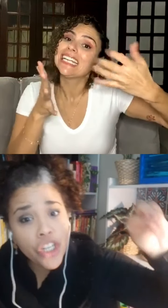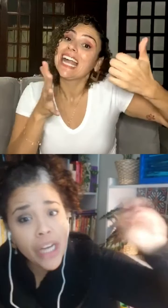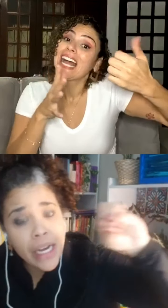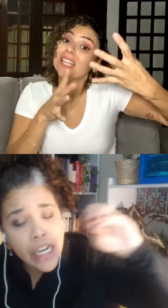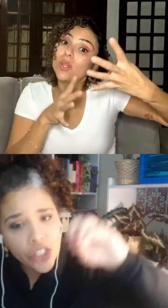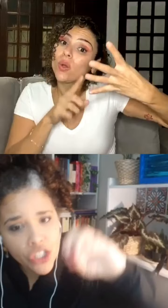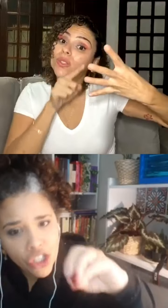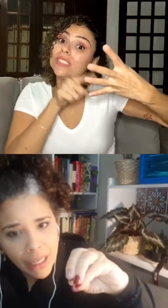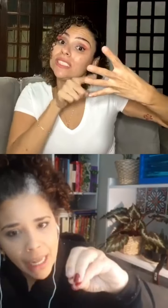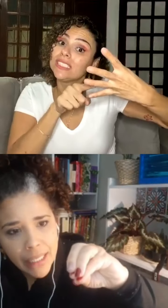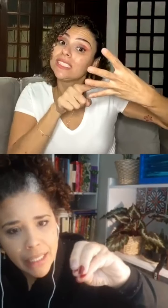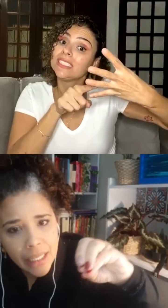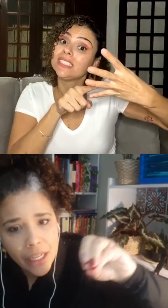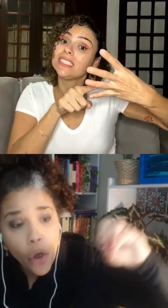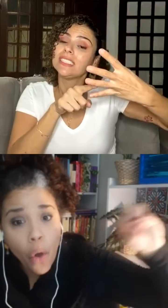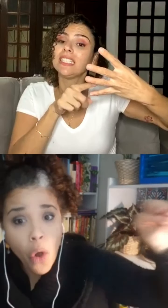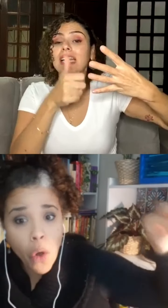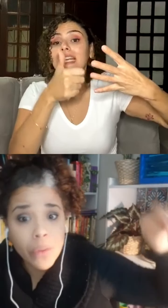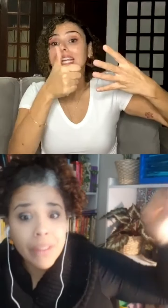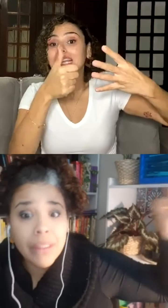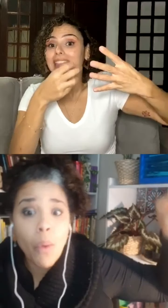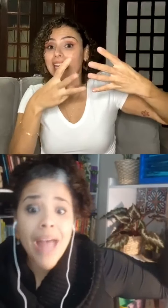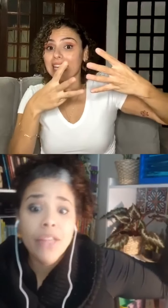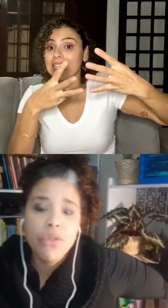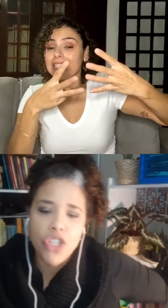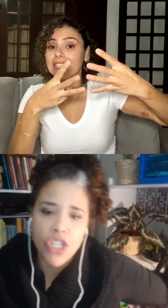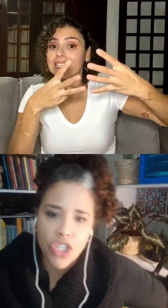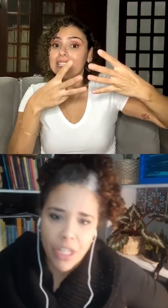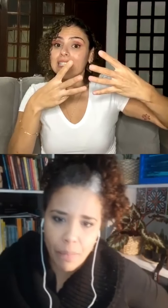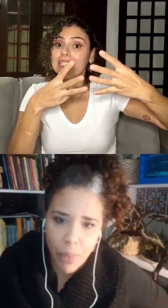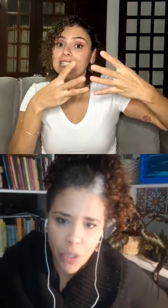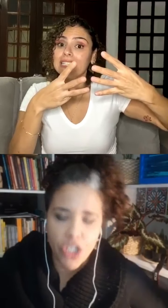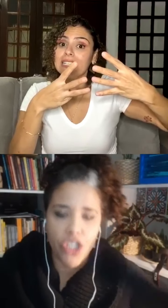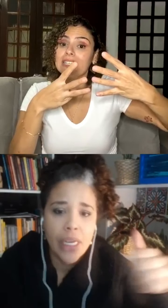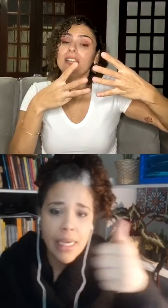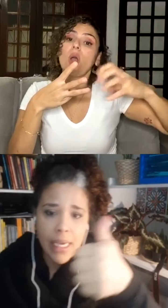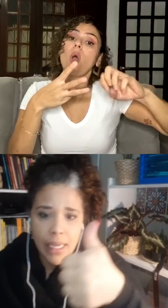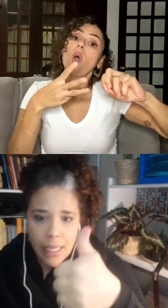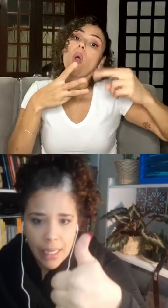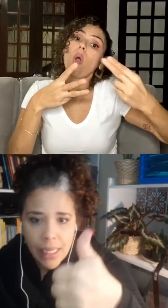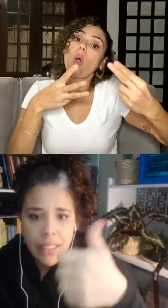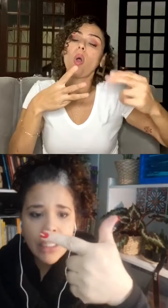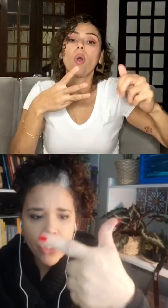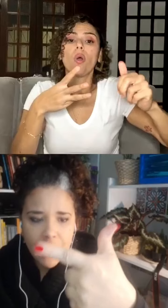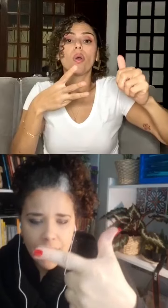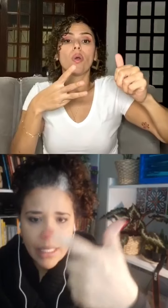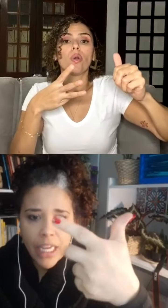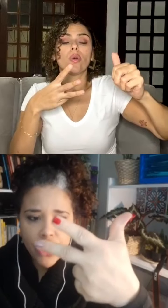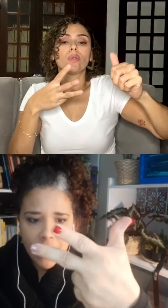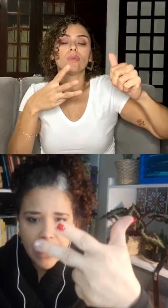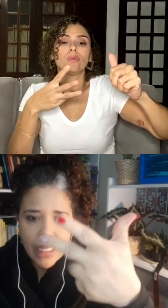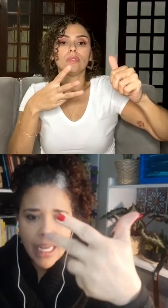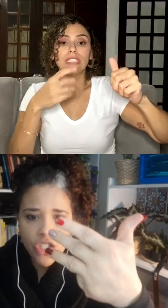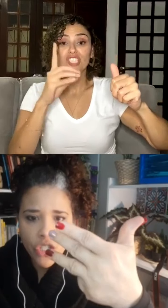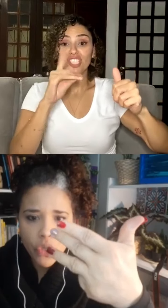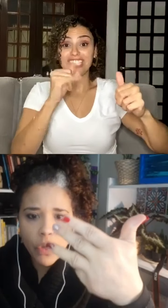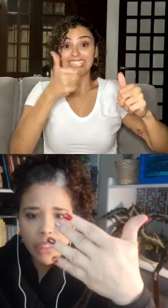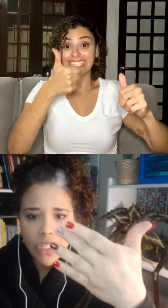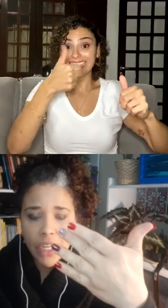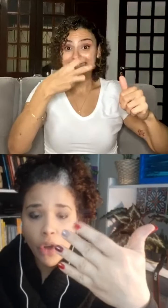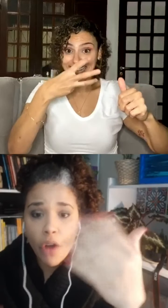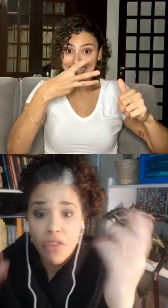dia antes, 13, ou 4 dias depois, 15, 16, 17,